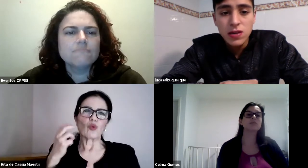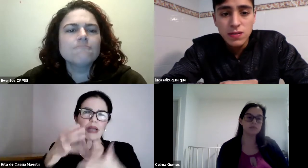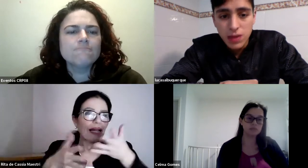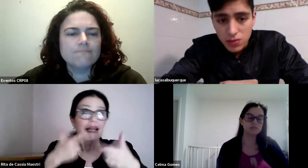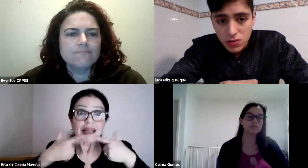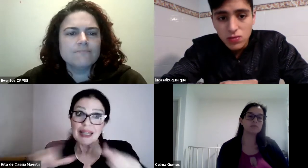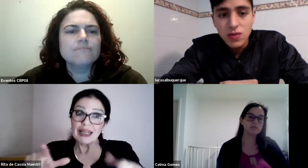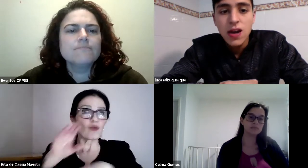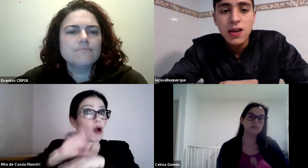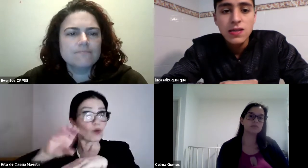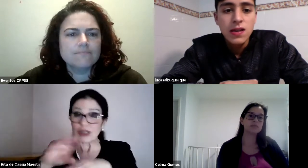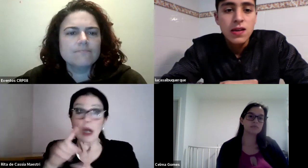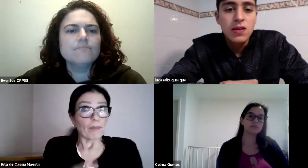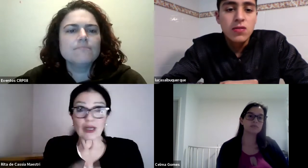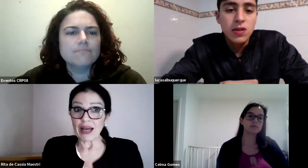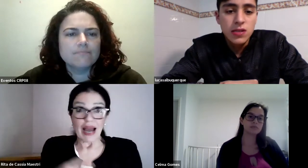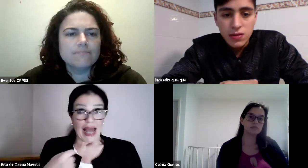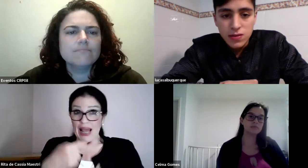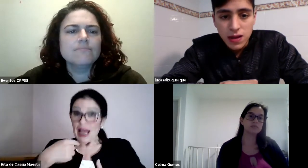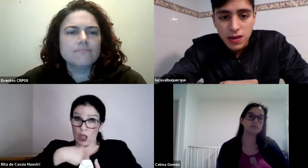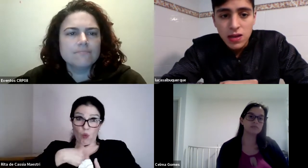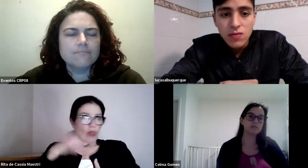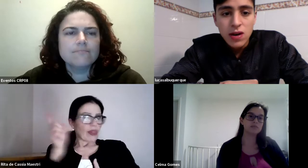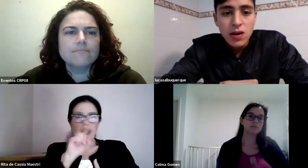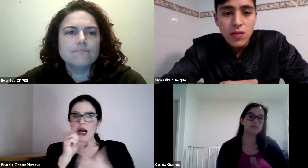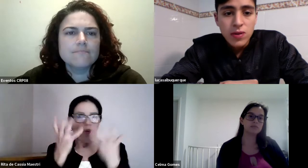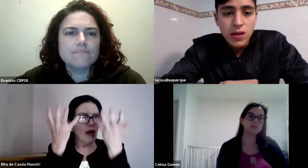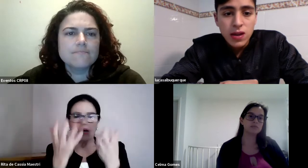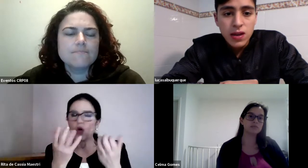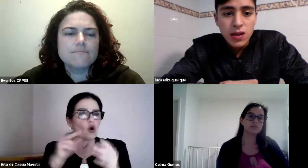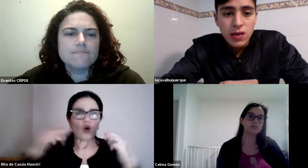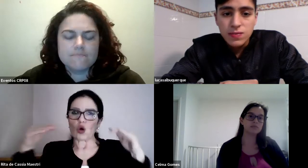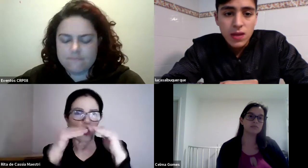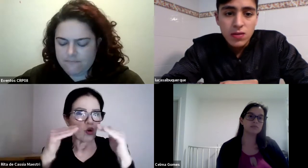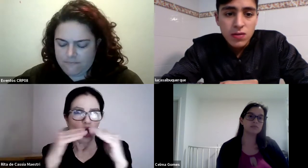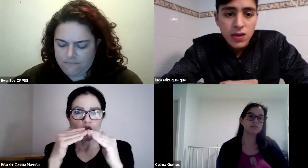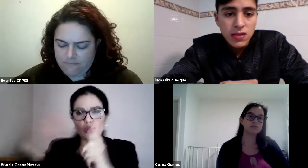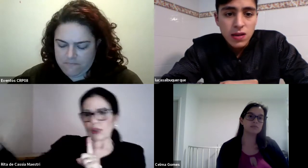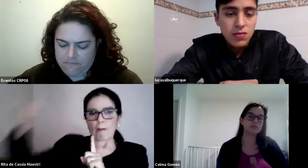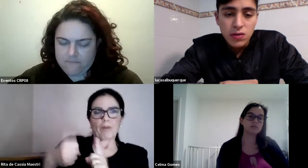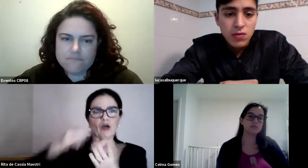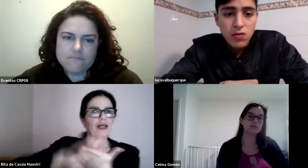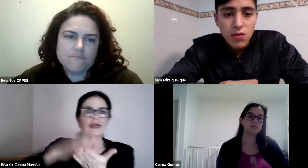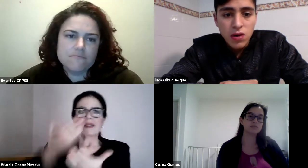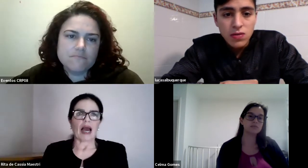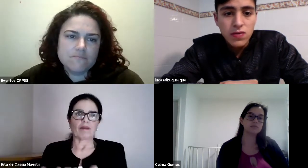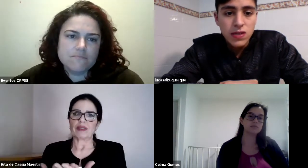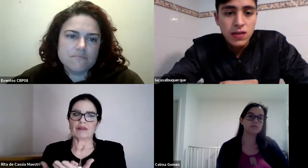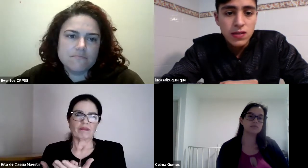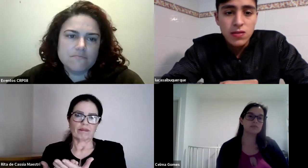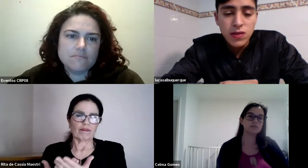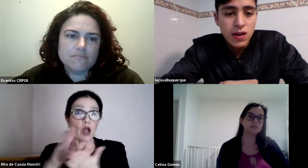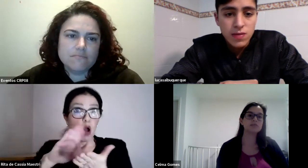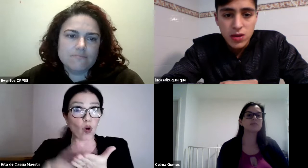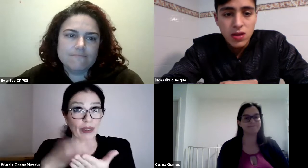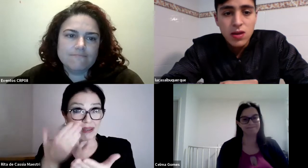adquirir conhecimentos culturais, conhecimentos da língua, porque eu não aceito, eu não concordo de você